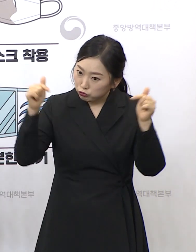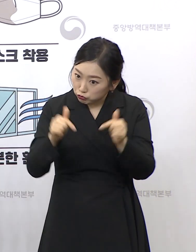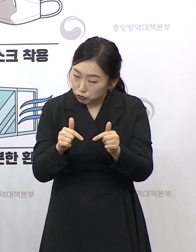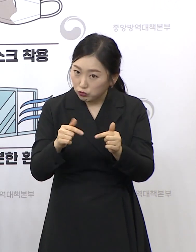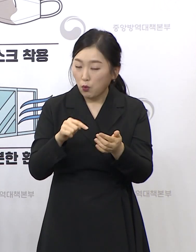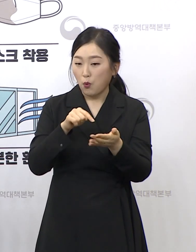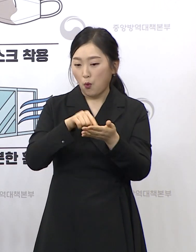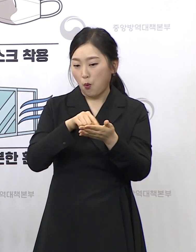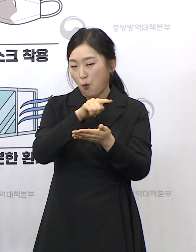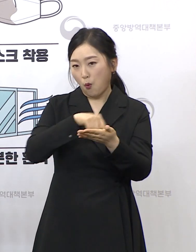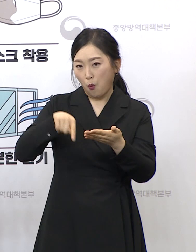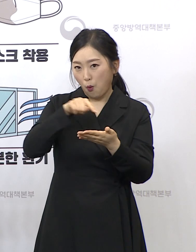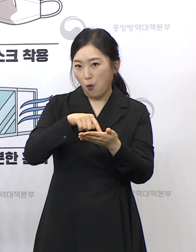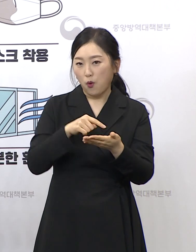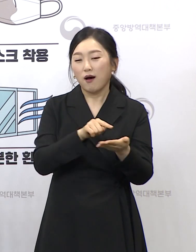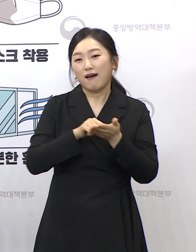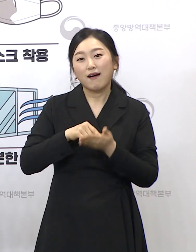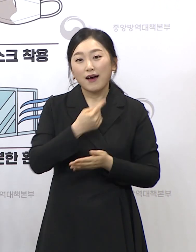있습니다.